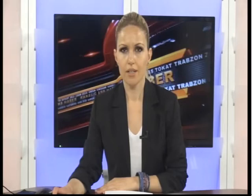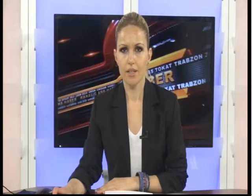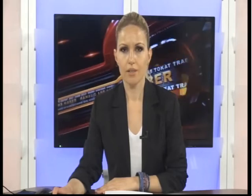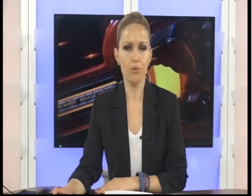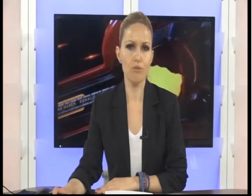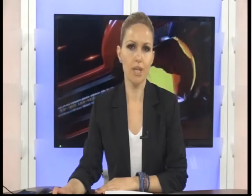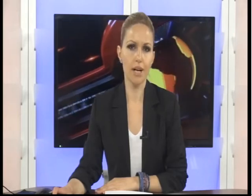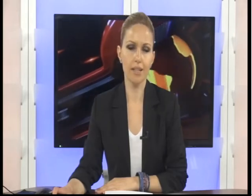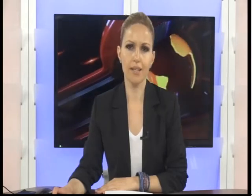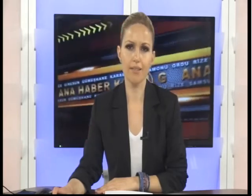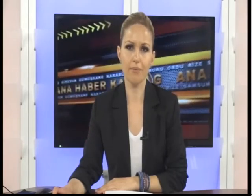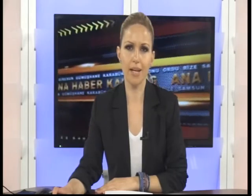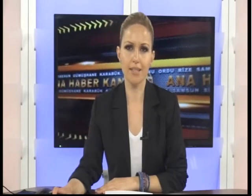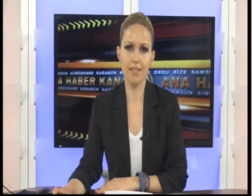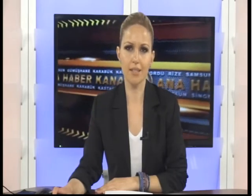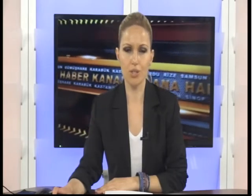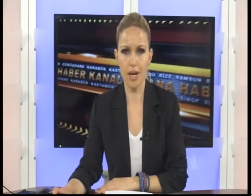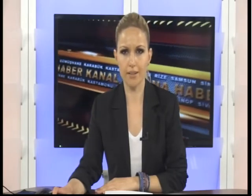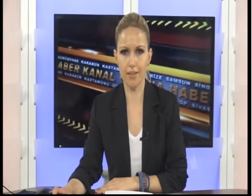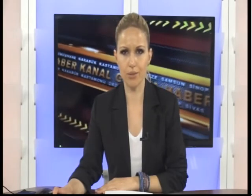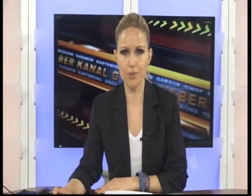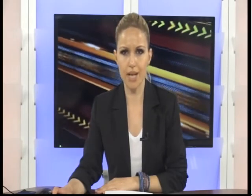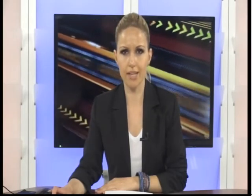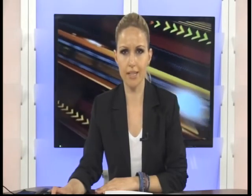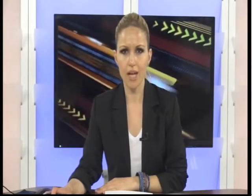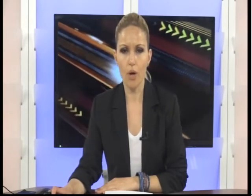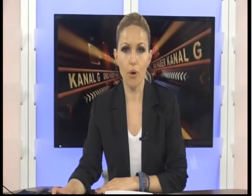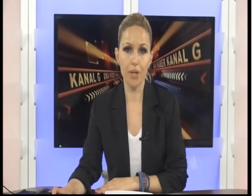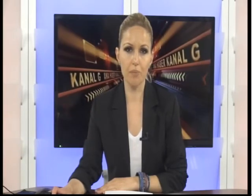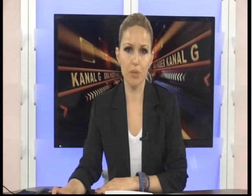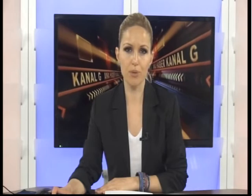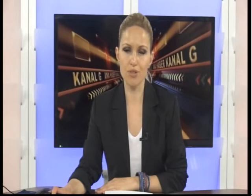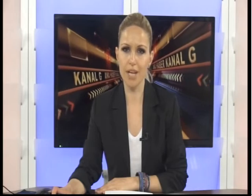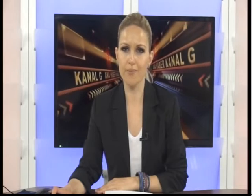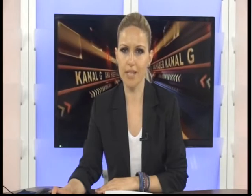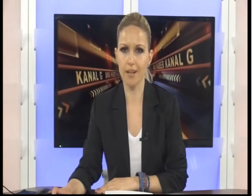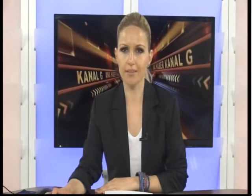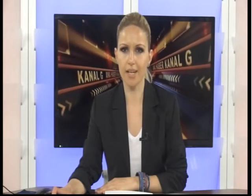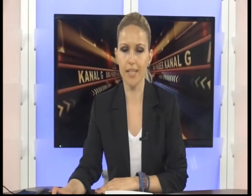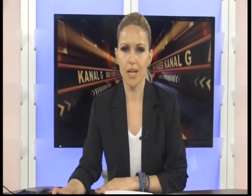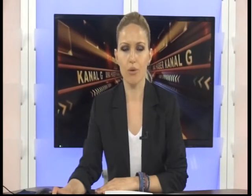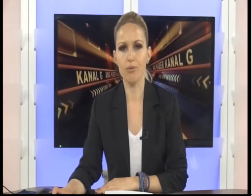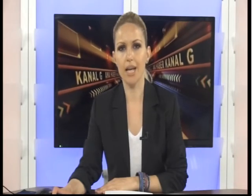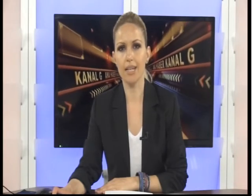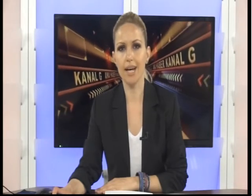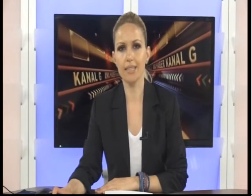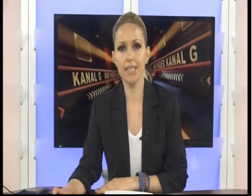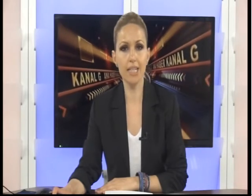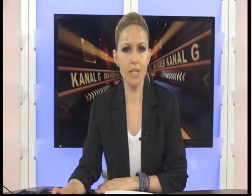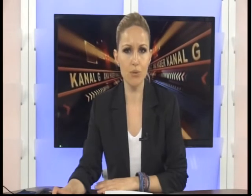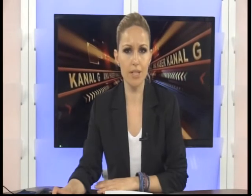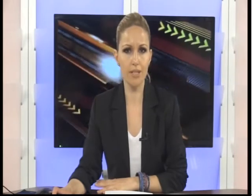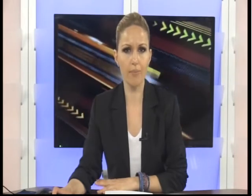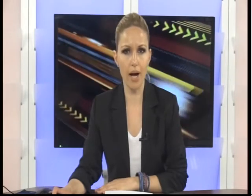Düzce Halk Eğitim Merkezi işaret dili kursiyerleri örnek bir projeye imza attılar. Kursiyerler